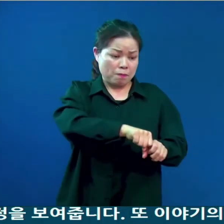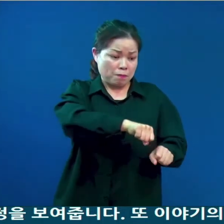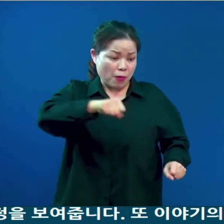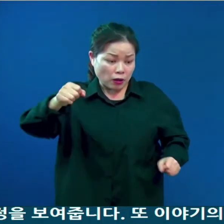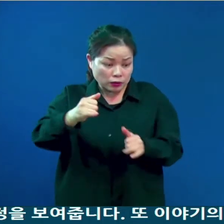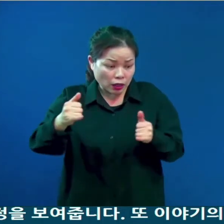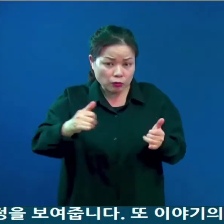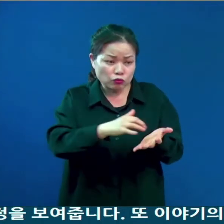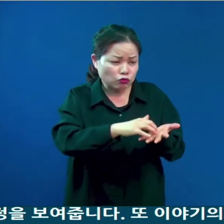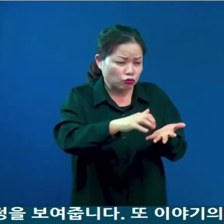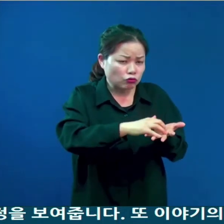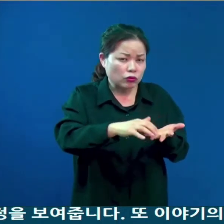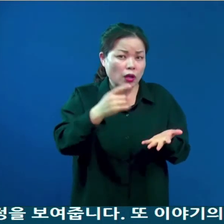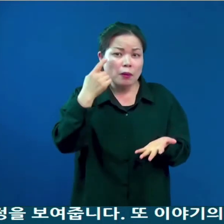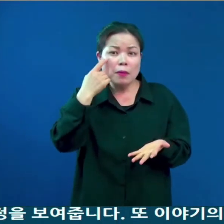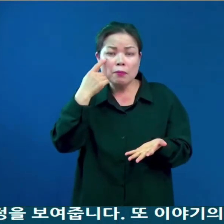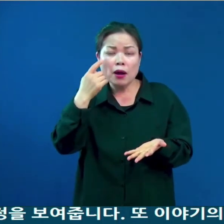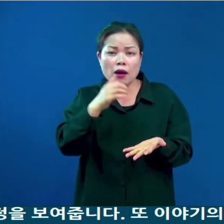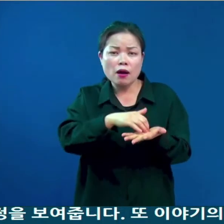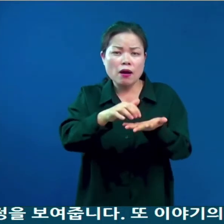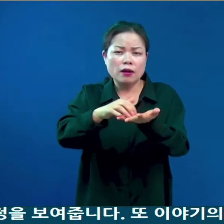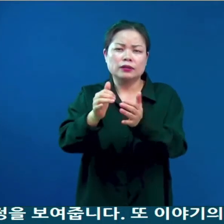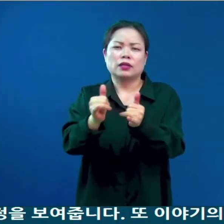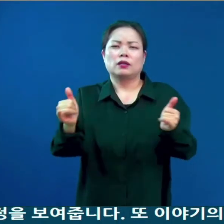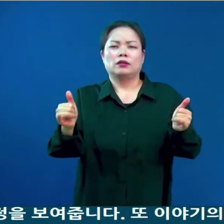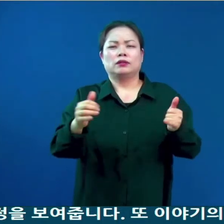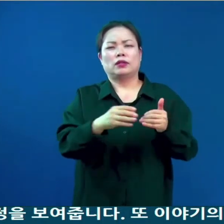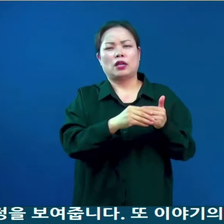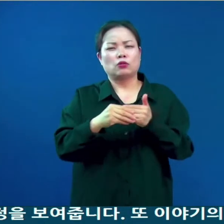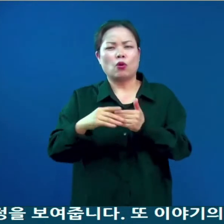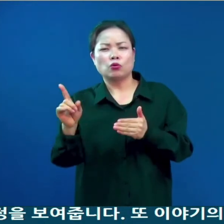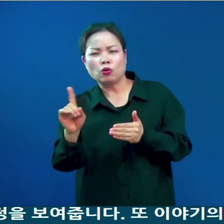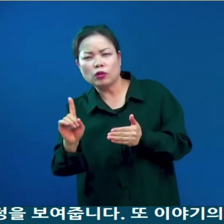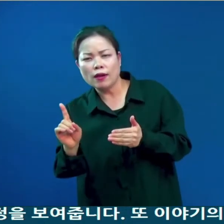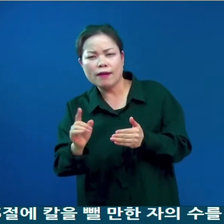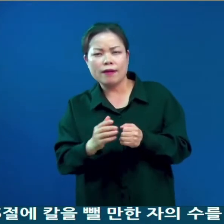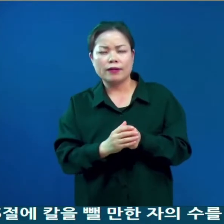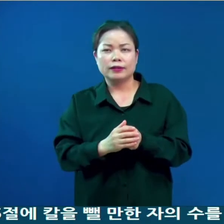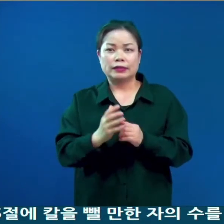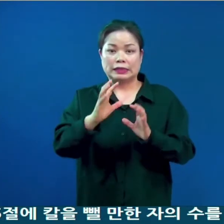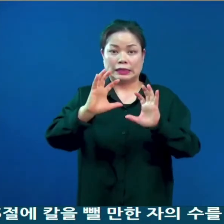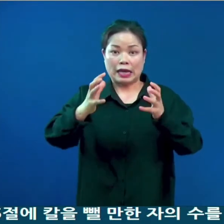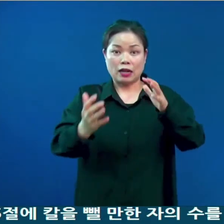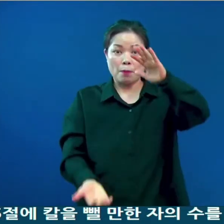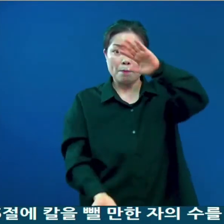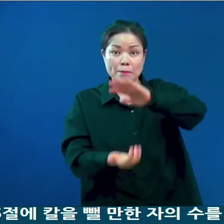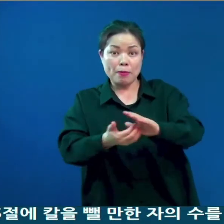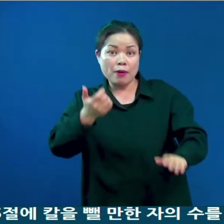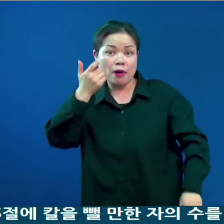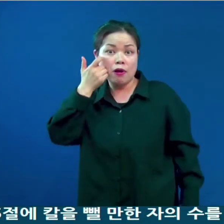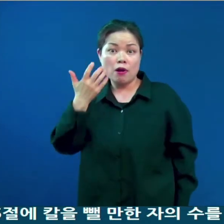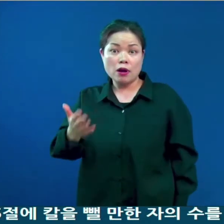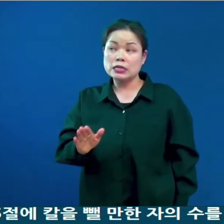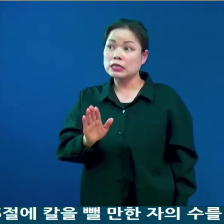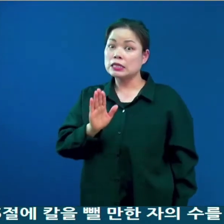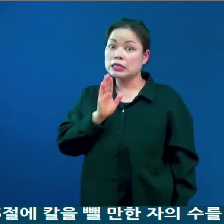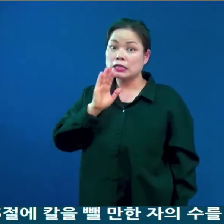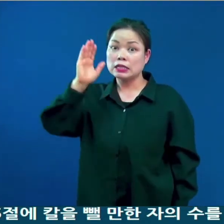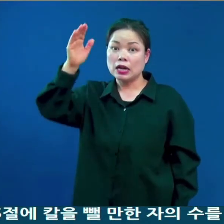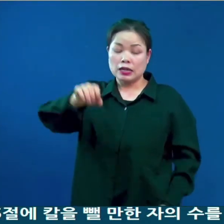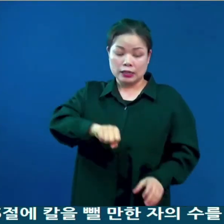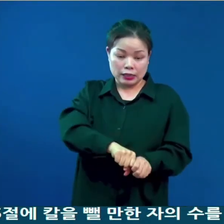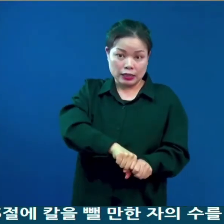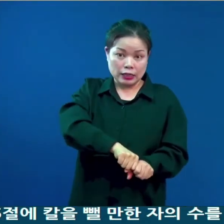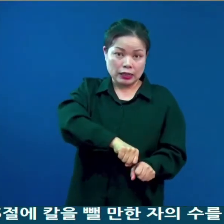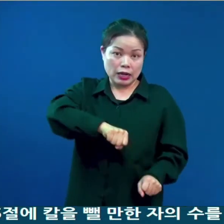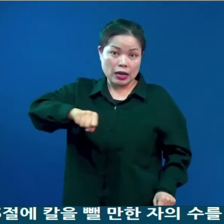만한 사람들의 수를 한번 쉬어봤습니다. 이 사람들을 데리고 어떻게 한번 큰 나라를 이루어 볼까 했더니 진짜 칼을